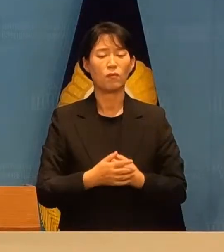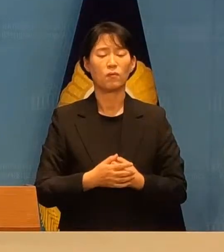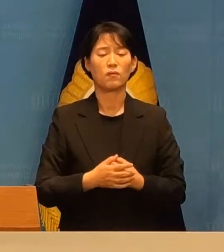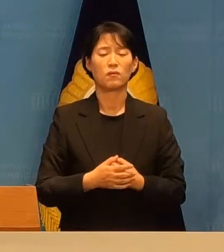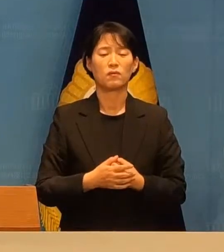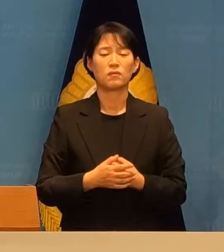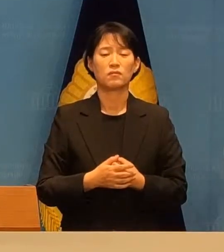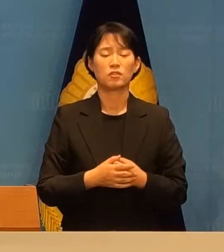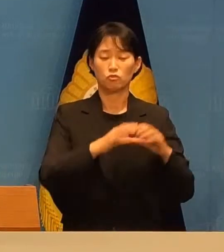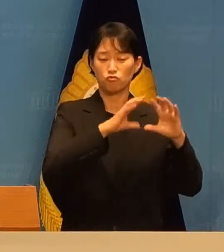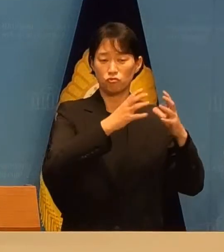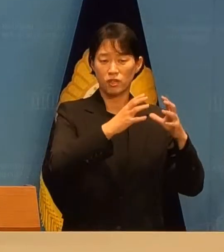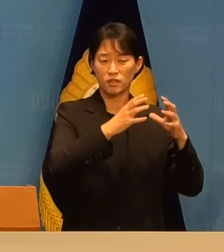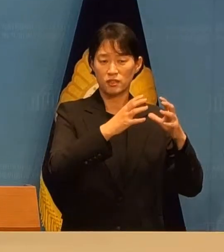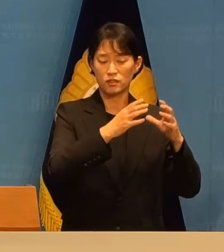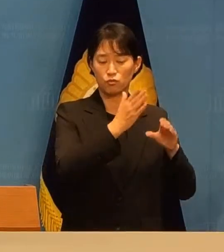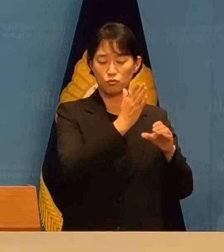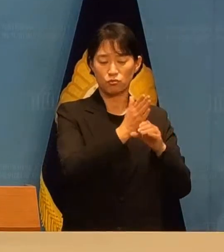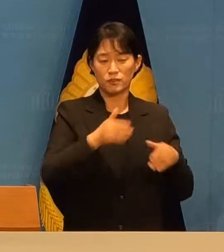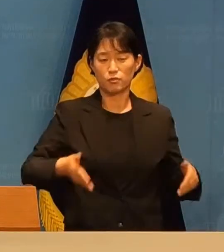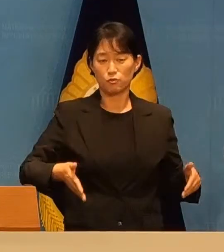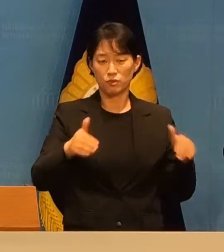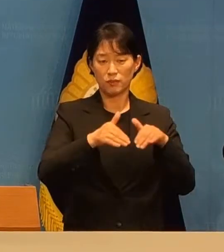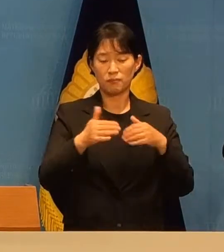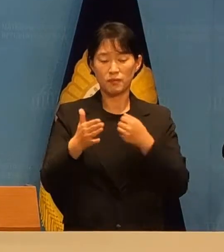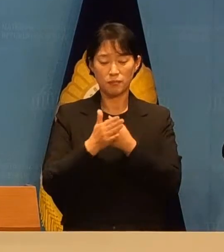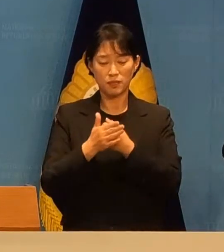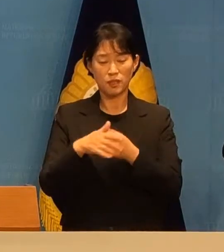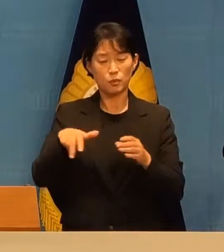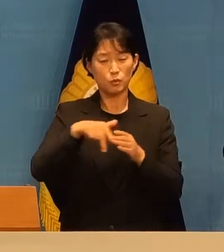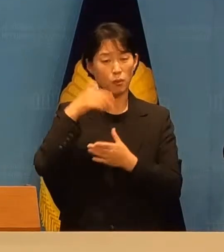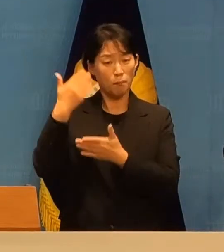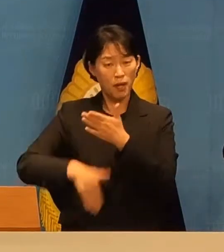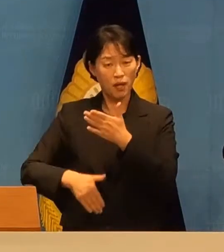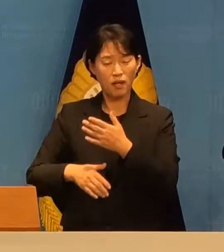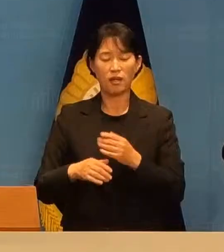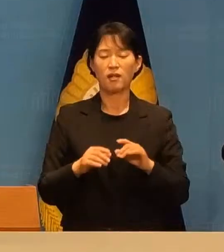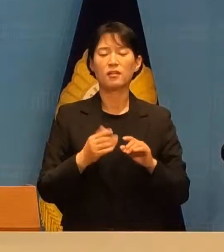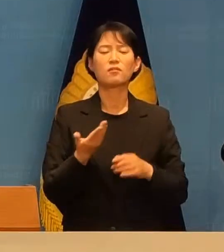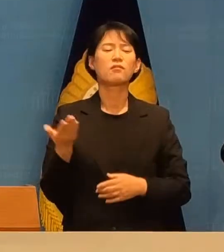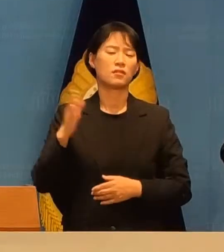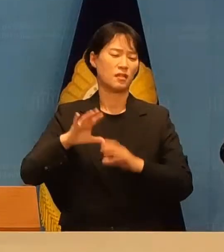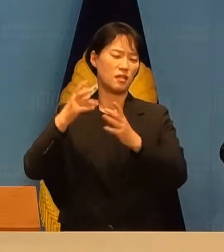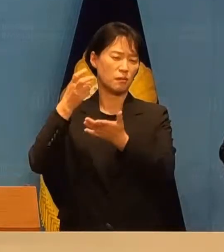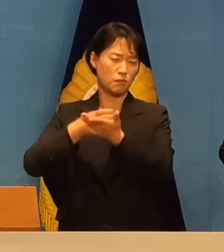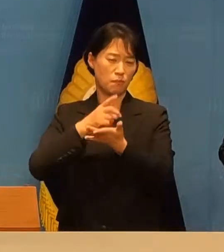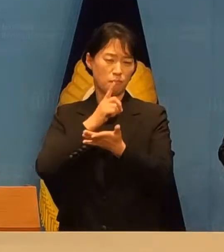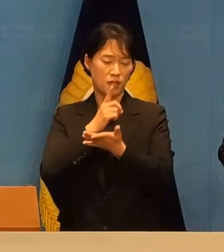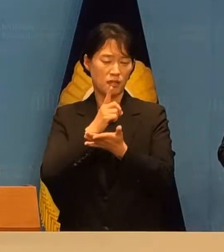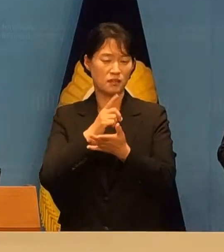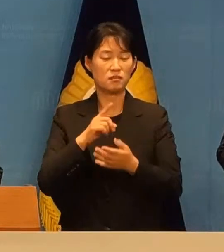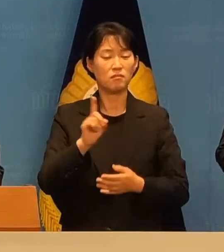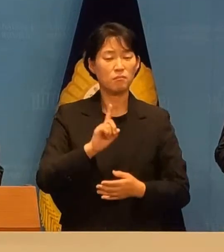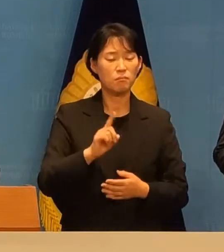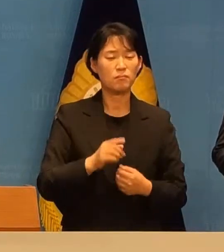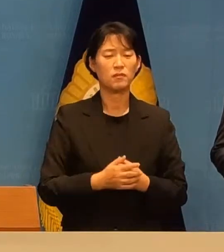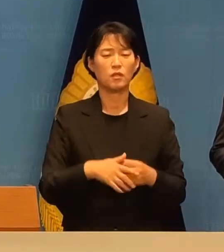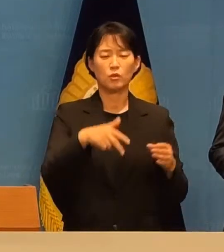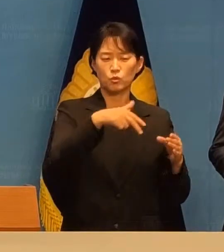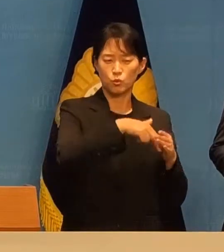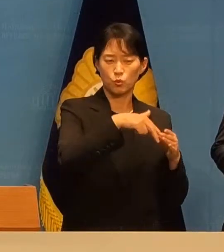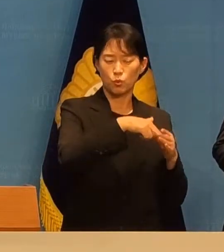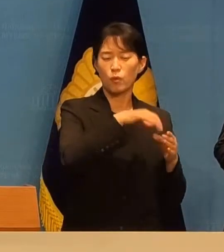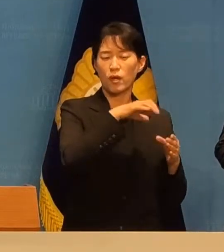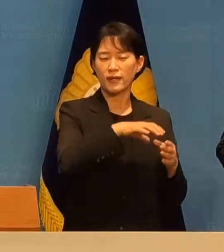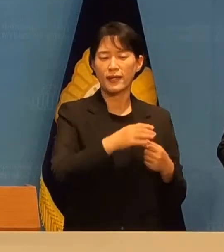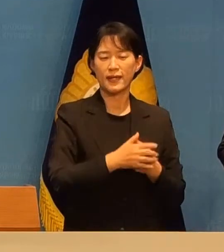있습니다. 국가는 중립이니까 종교는 빠져라. 그러나 헌법이 말하는 정교 분리는